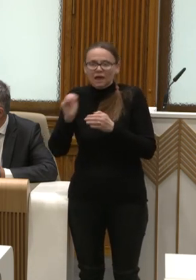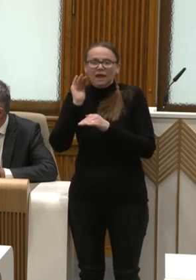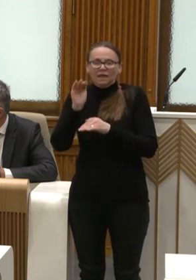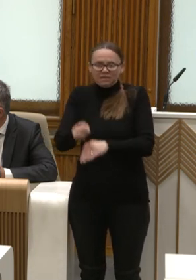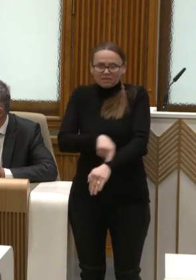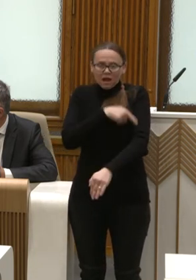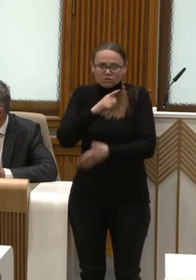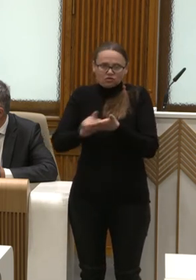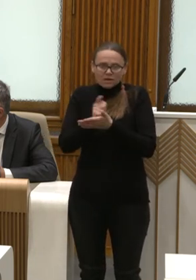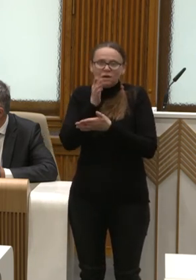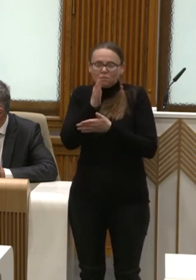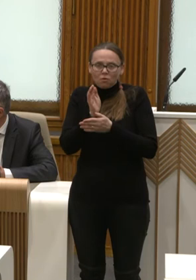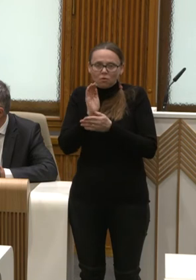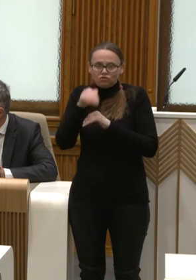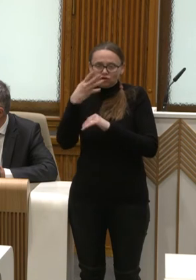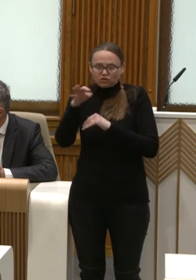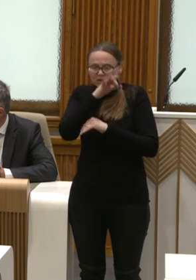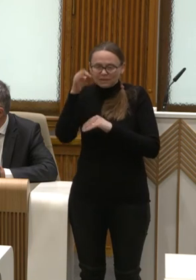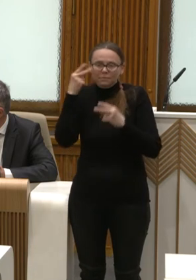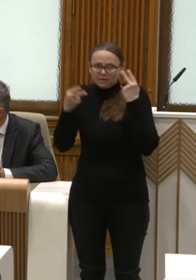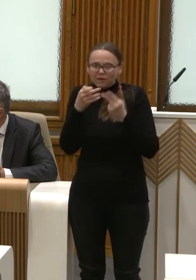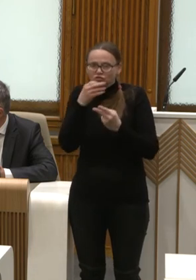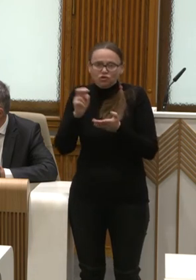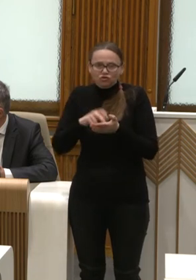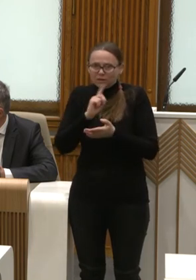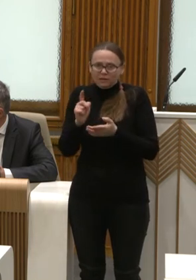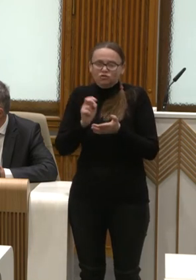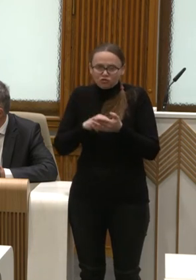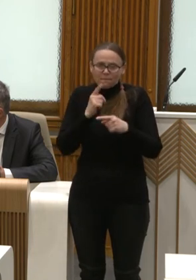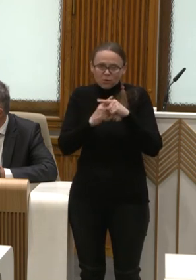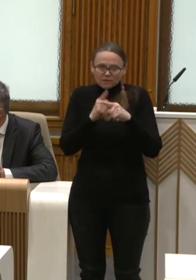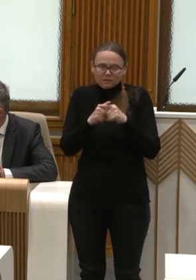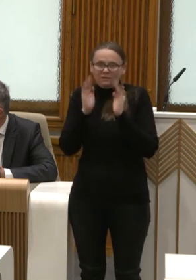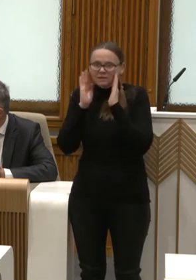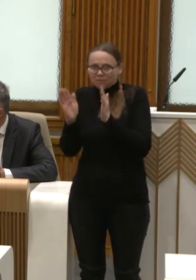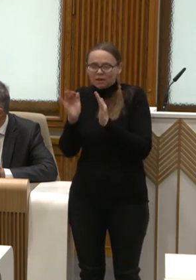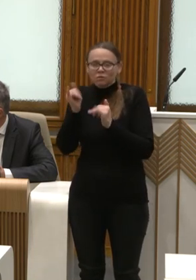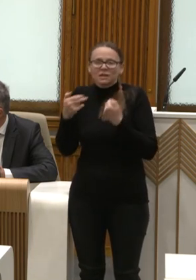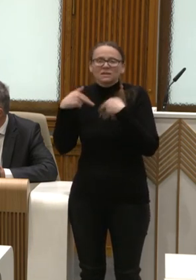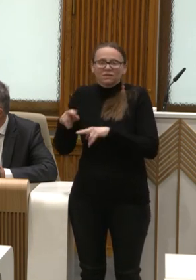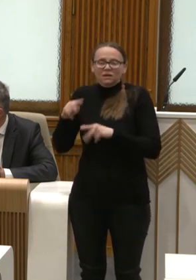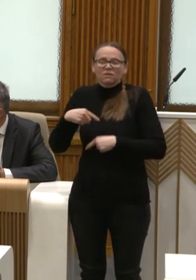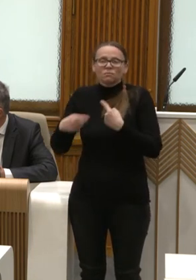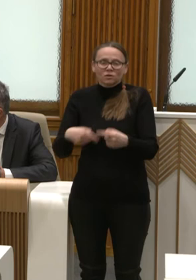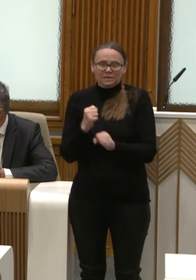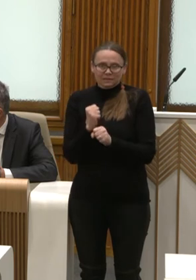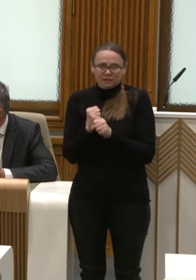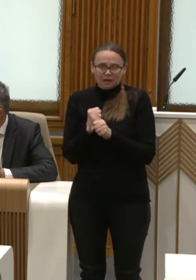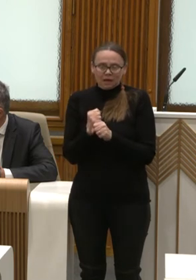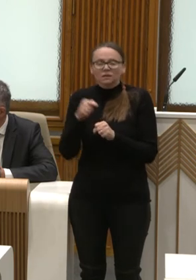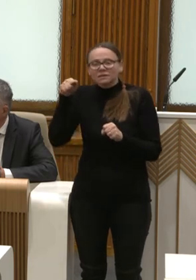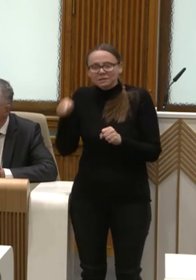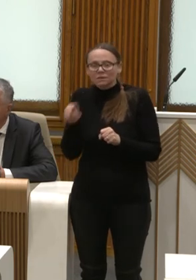dneh preverjali, če je še pozitiven, seveda z namenom, da se vrne v proces. Seveda se bodo s